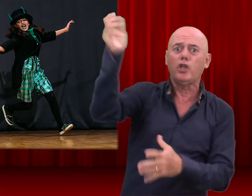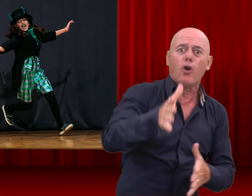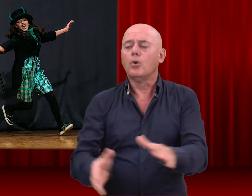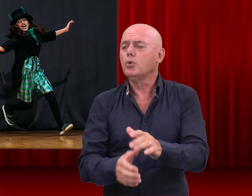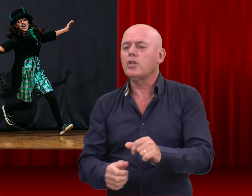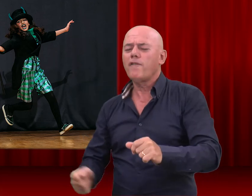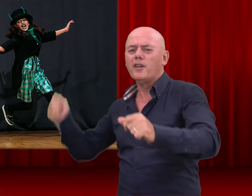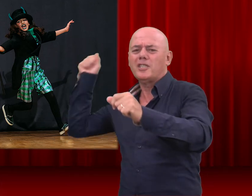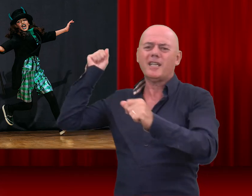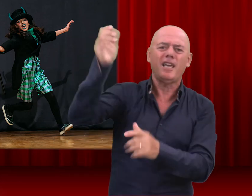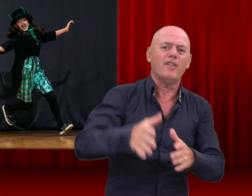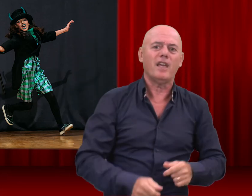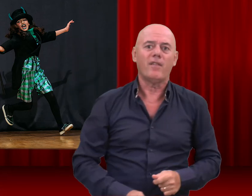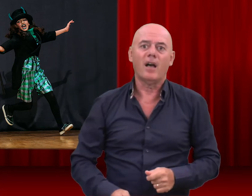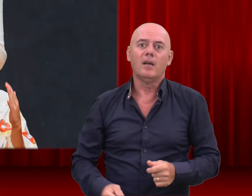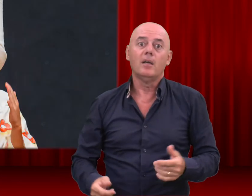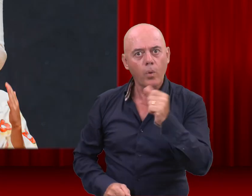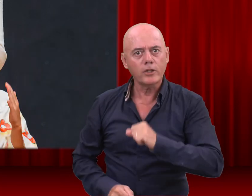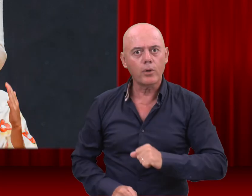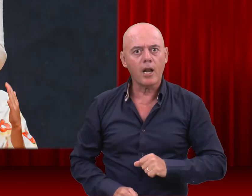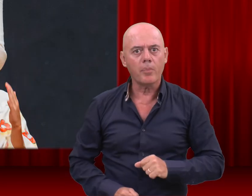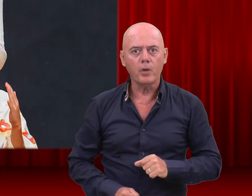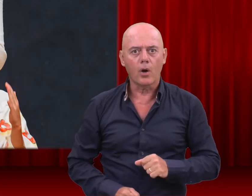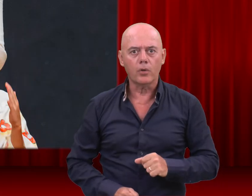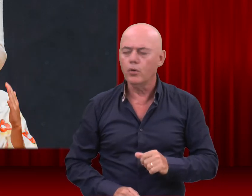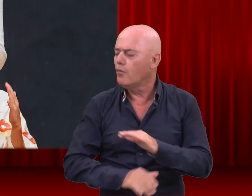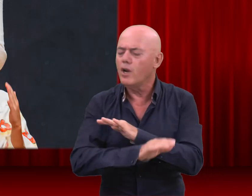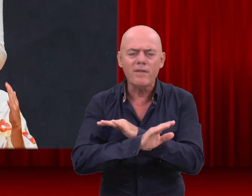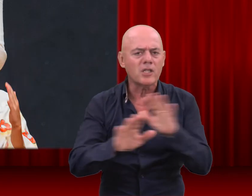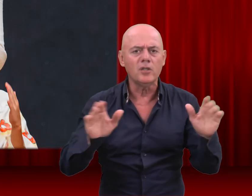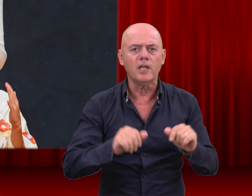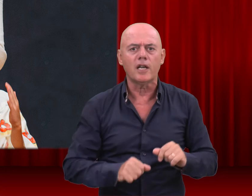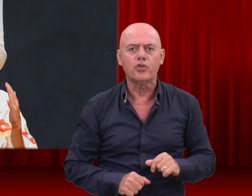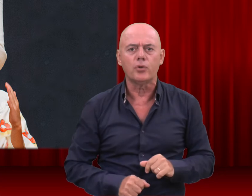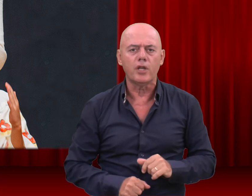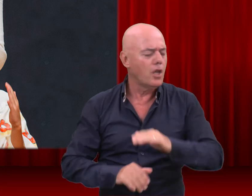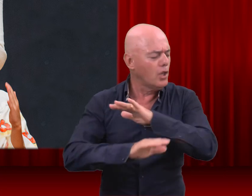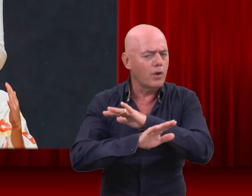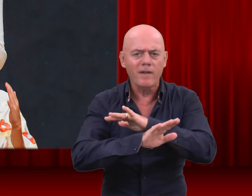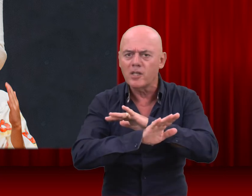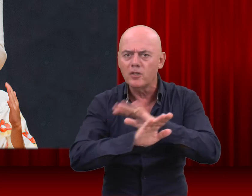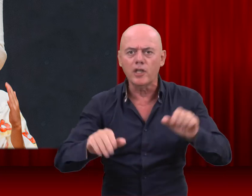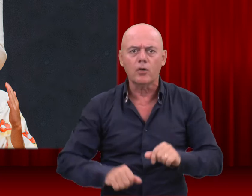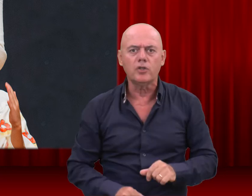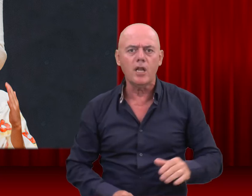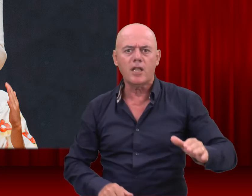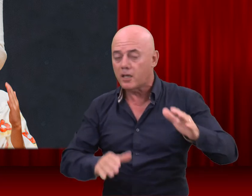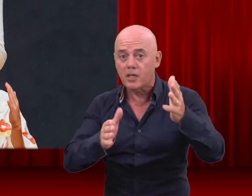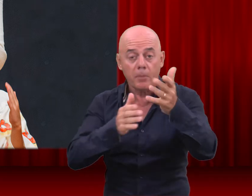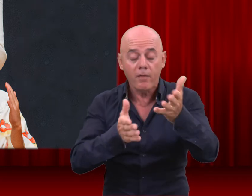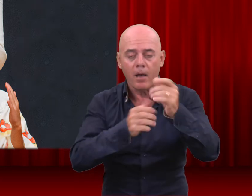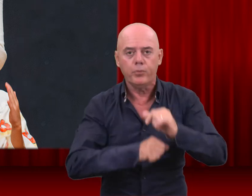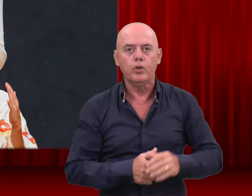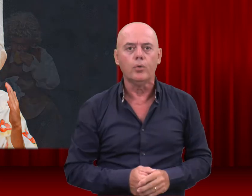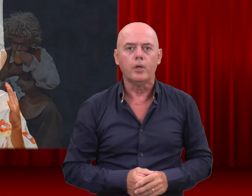glielo tirò con tutta la forza che aveva. Questo era Pinocchio, non voleva sentir ragioni, non voleva sentir consigli da